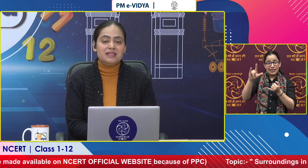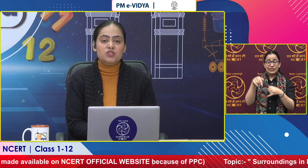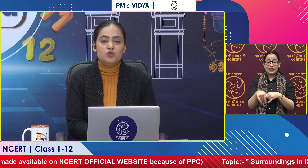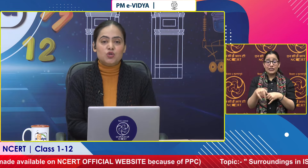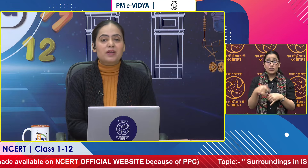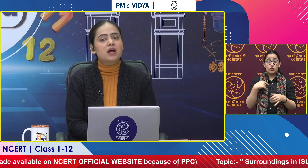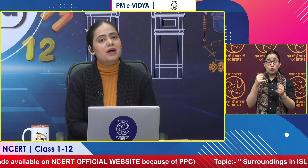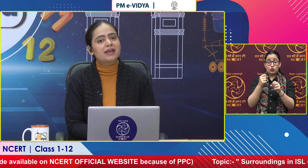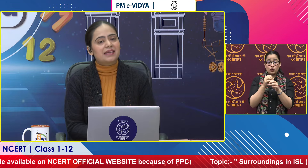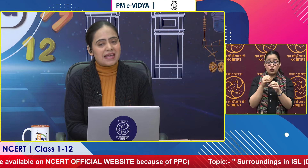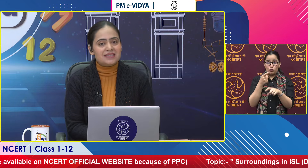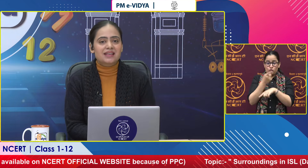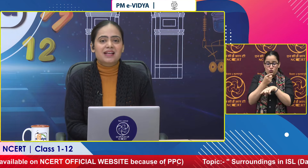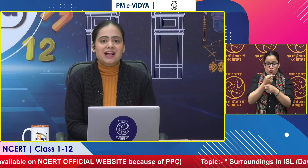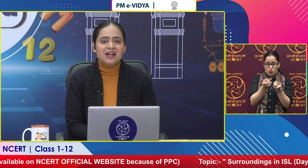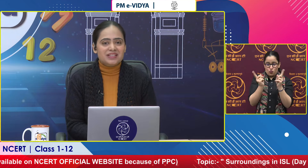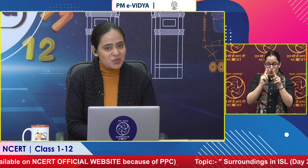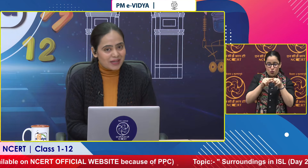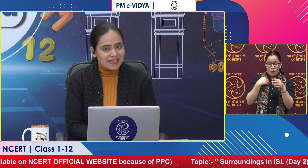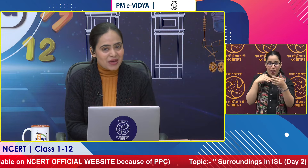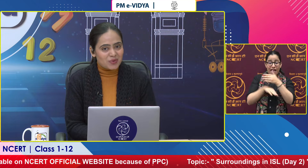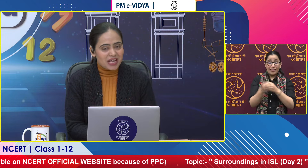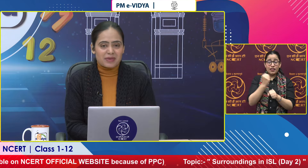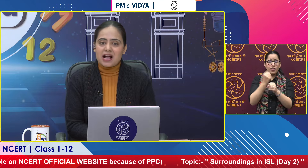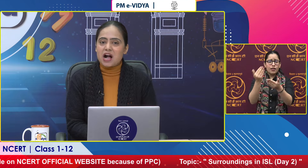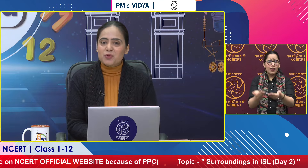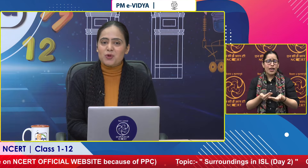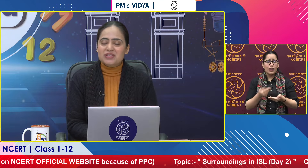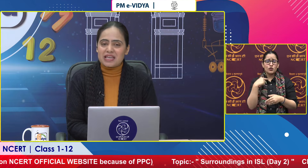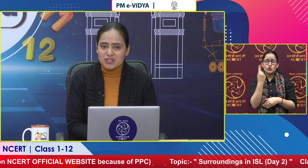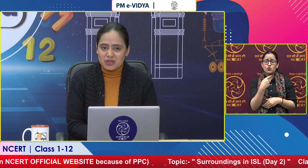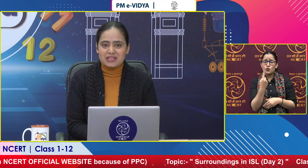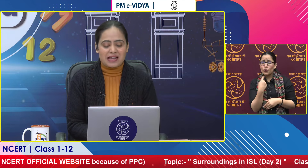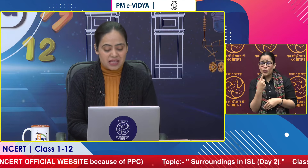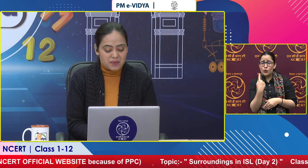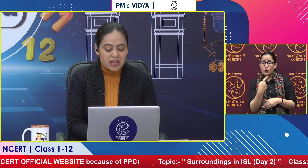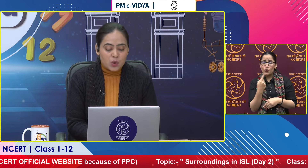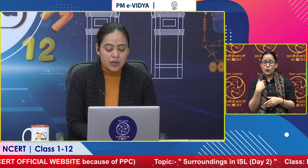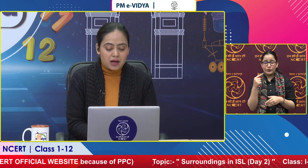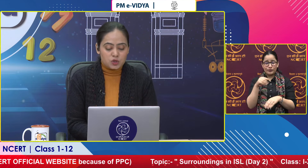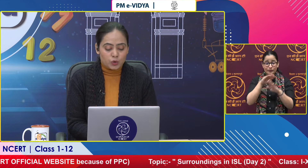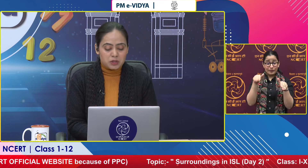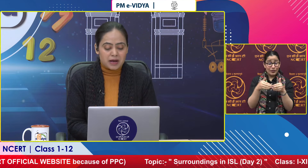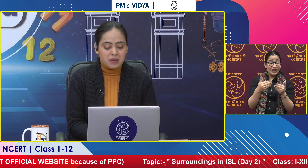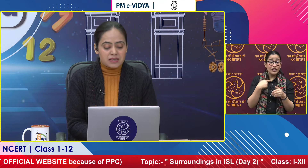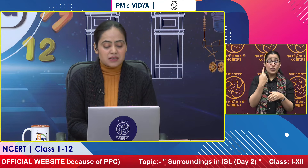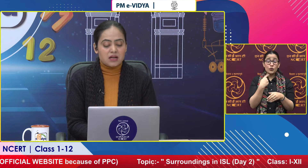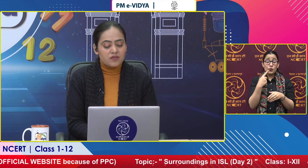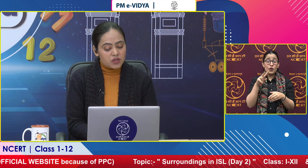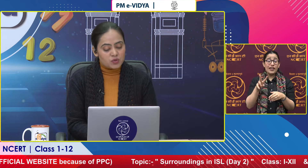साथ स्टूडियो में हमारे गेस्ट ज्वाइन किया है उन्होंने हमें। आपको उनसे इंट्रोड्यूस कराते हैं। वी आर जॉइंड बाय मिस्टर